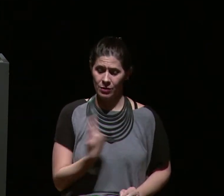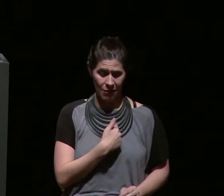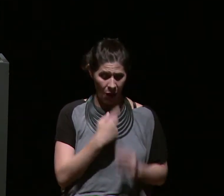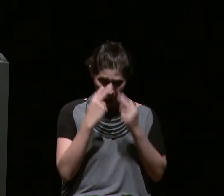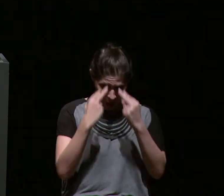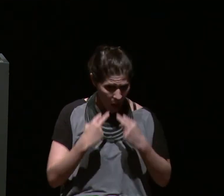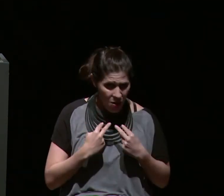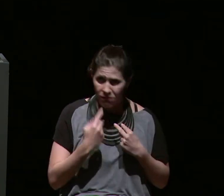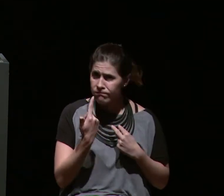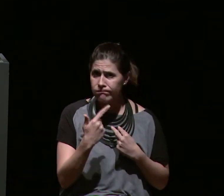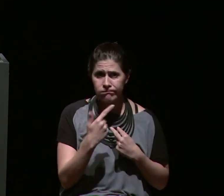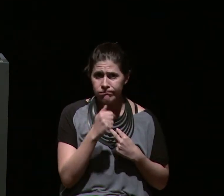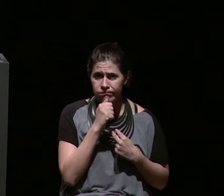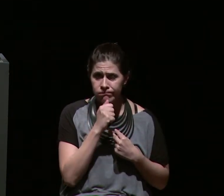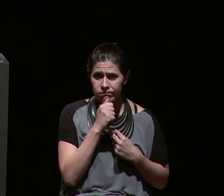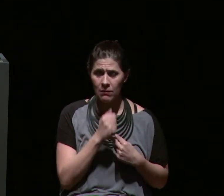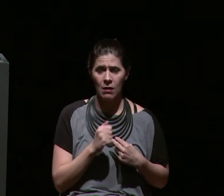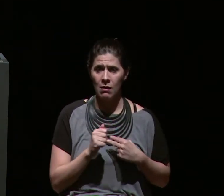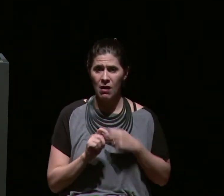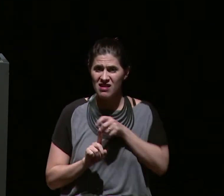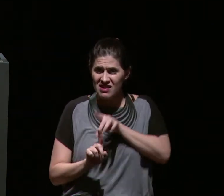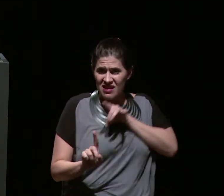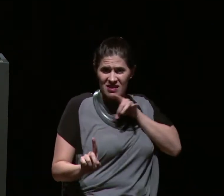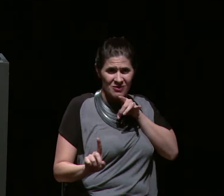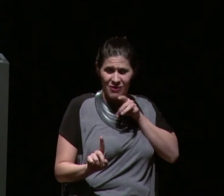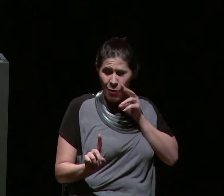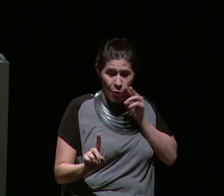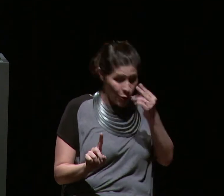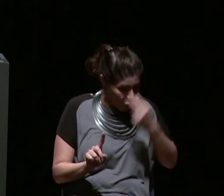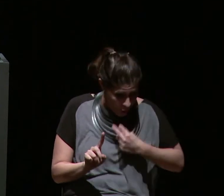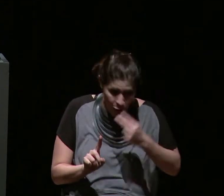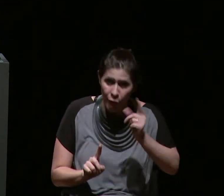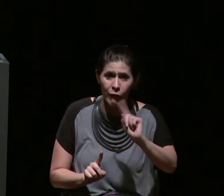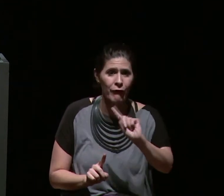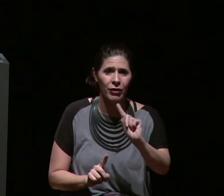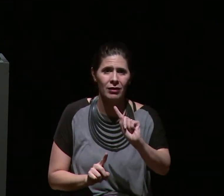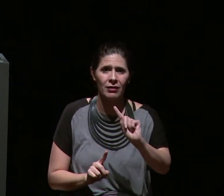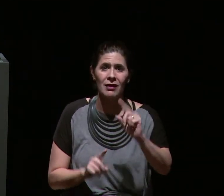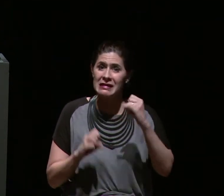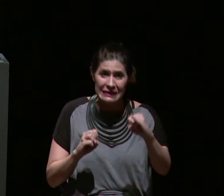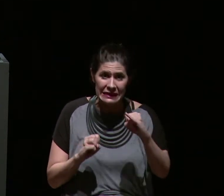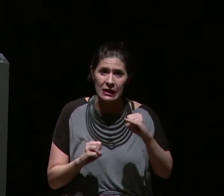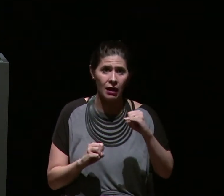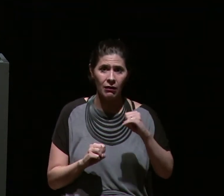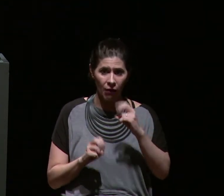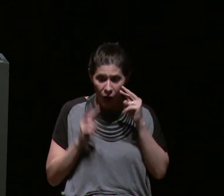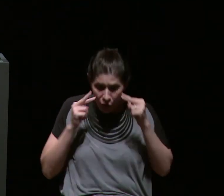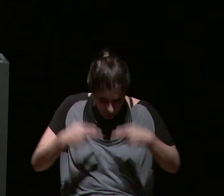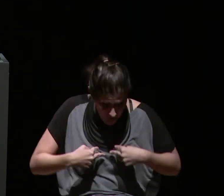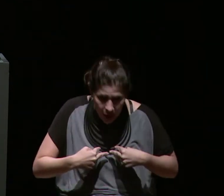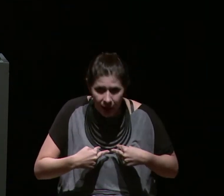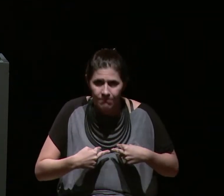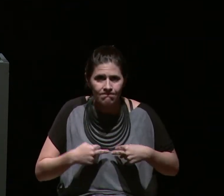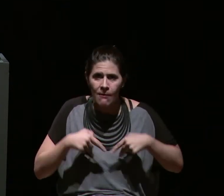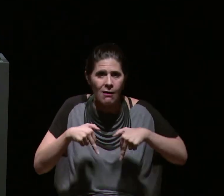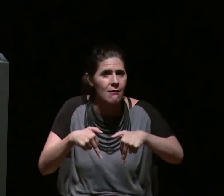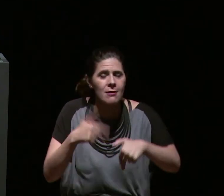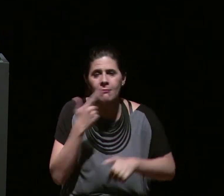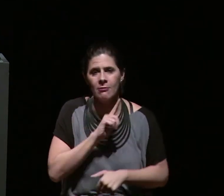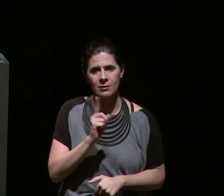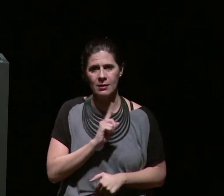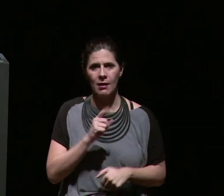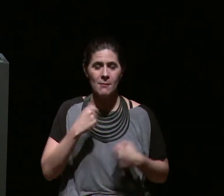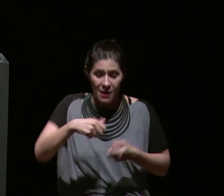racismo, sexismo, não caminharemos. É preciso mais que caminhar. Precisamos dançar